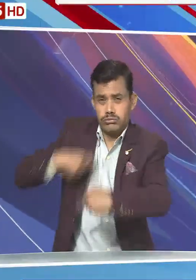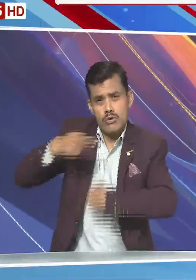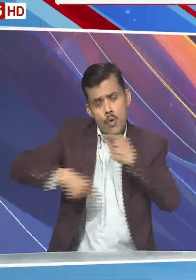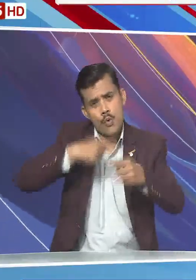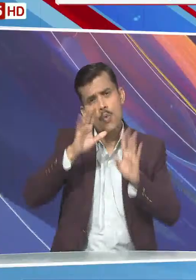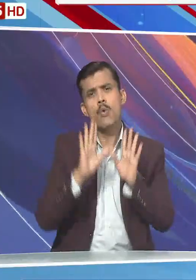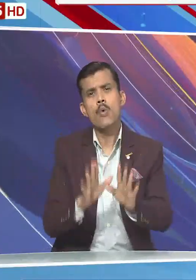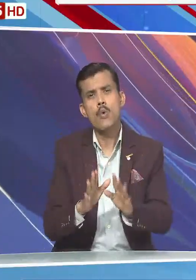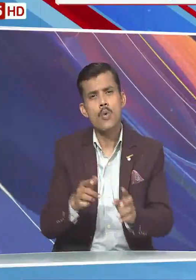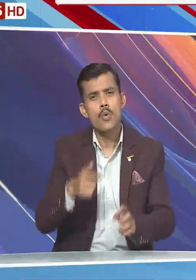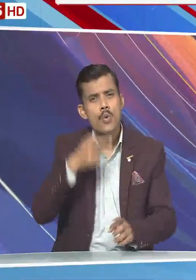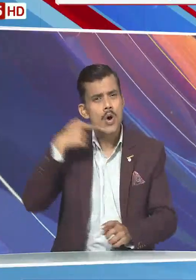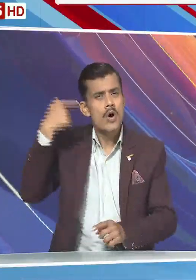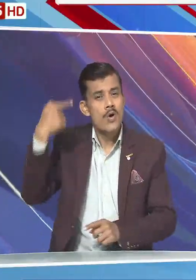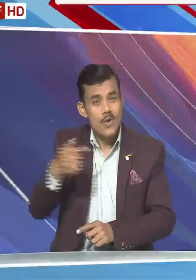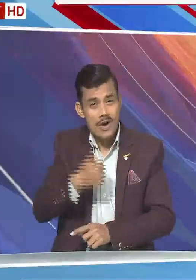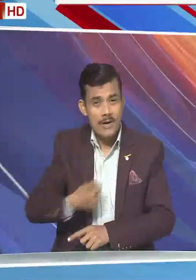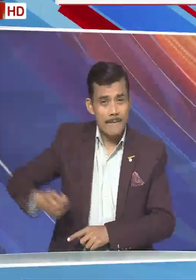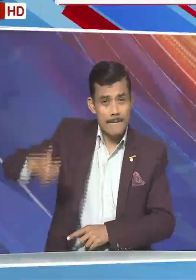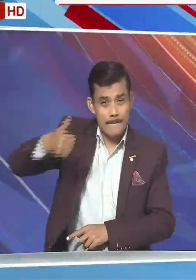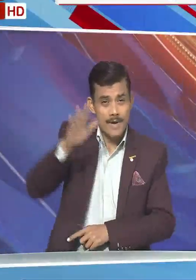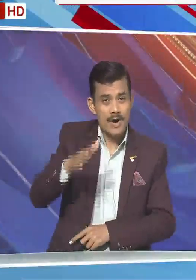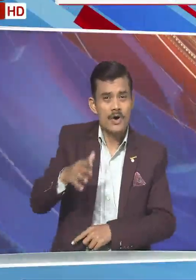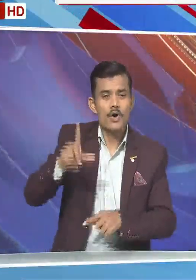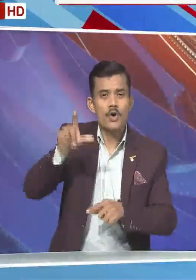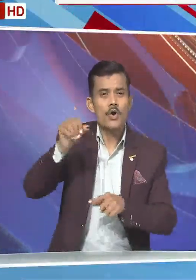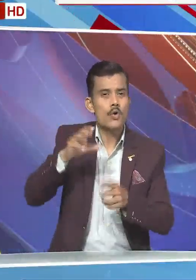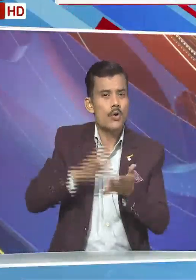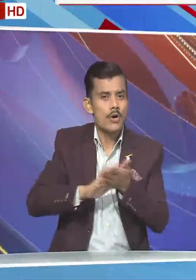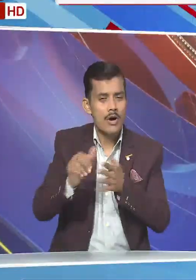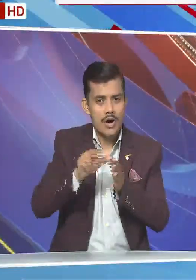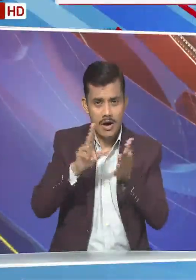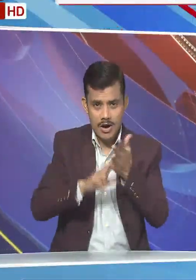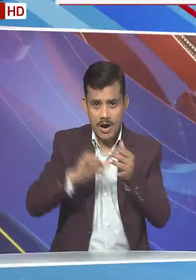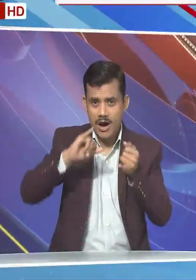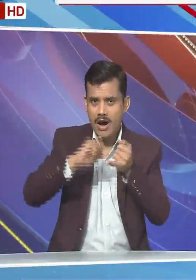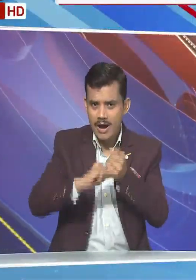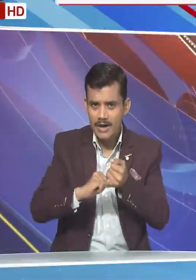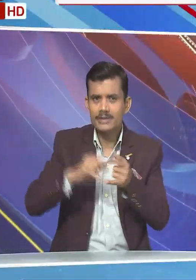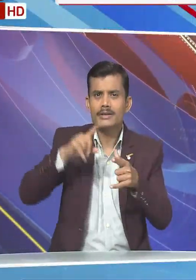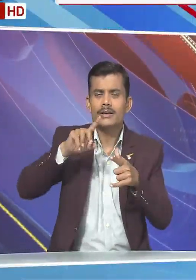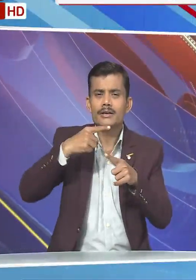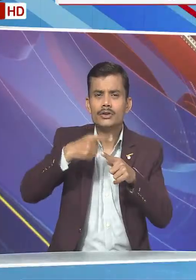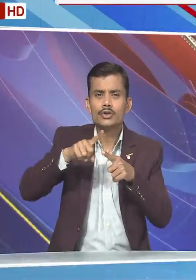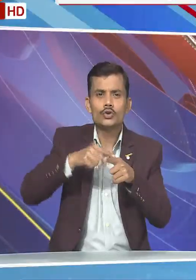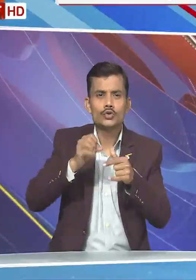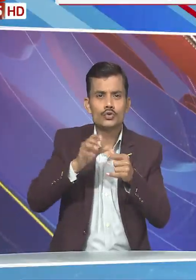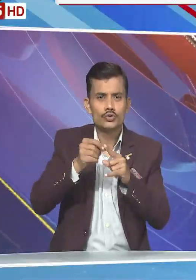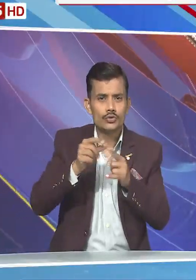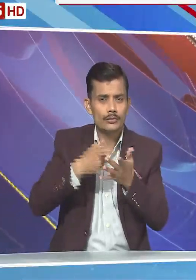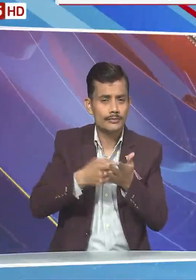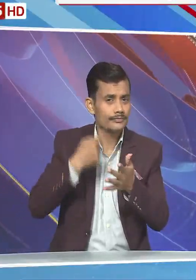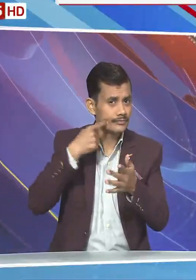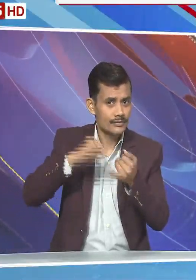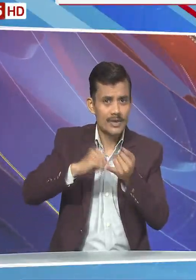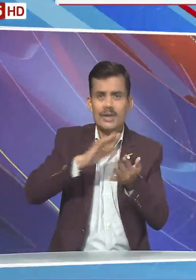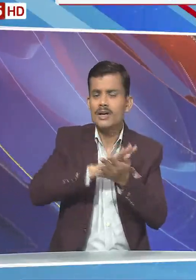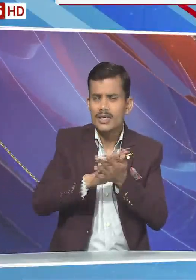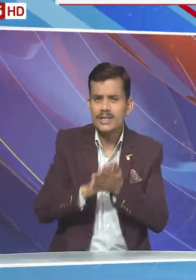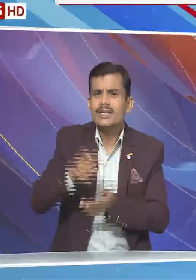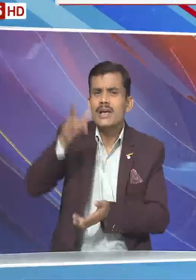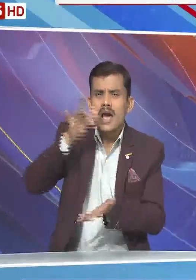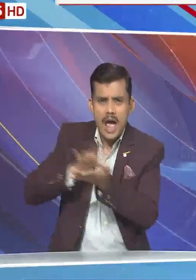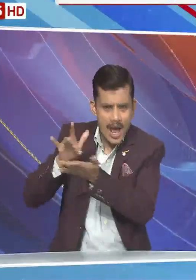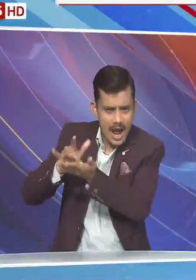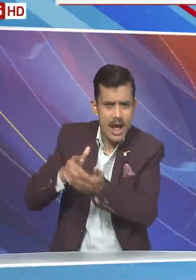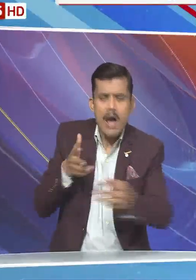है। रूसी रक्षा मंत्रालय के मुताबिक लुहांस्क, डोनेट्स्क और ज़ापोरिज़्या क्षेत्रों में उसके ठिकानों पर हमले हुए हैं,